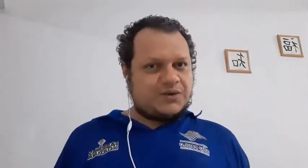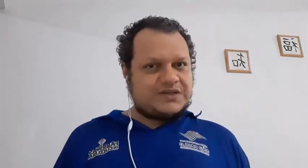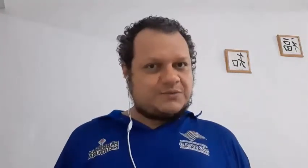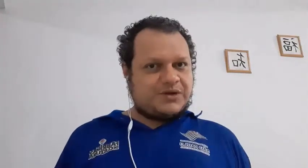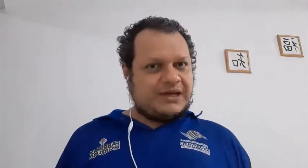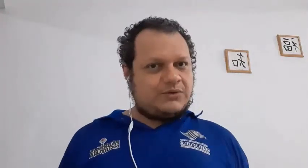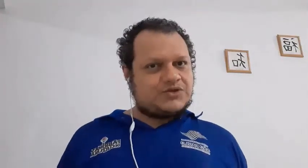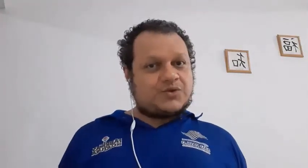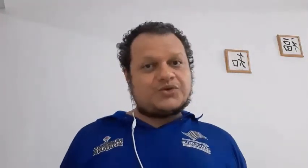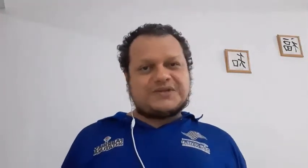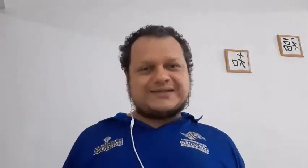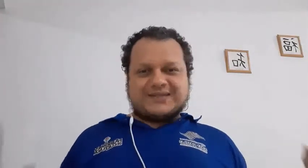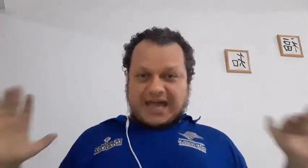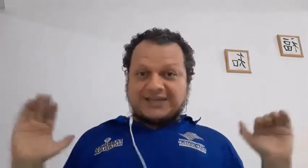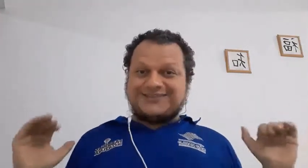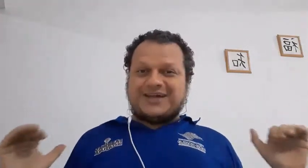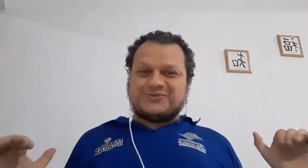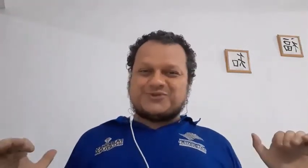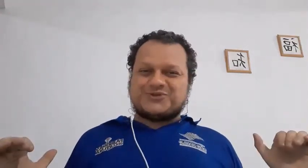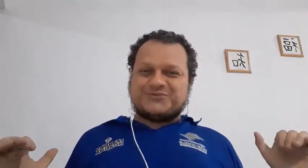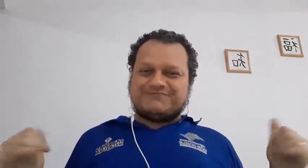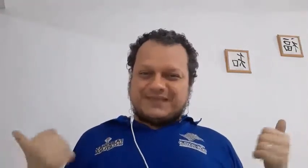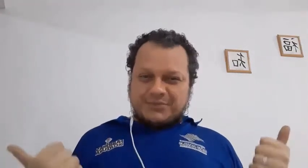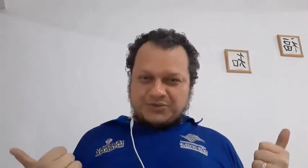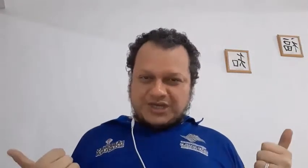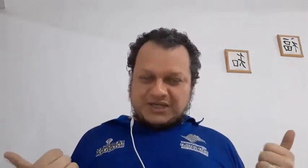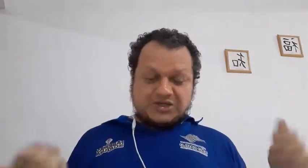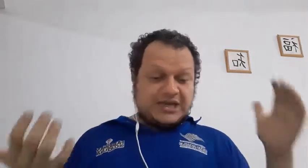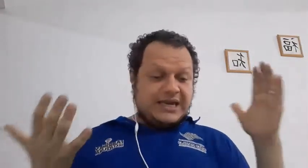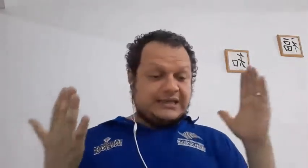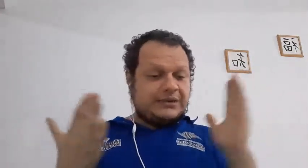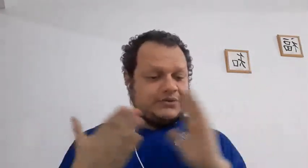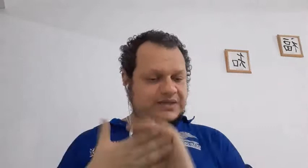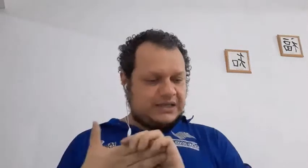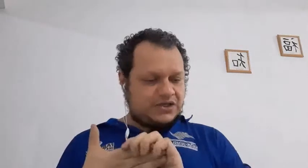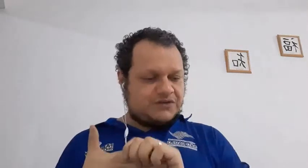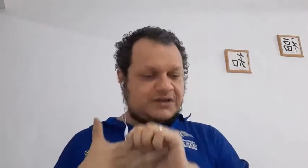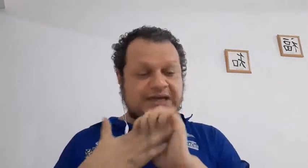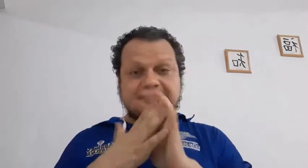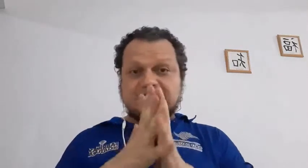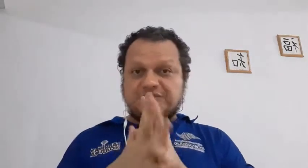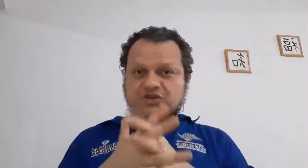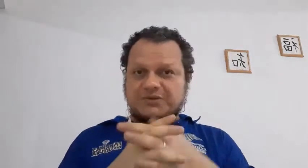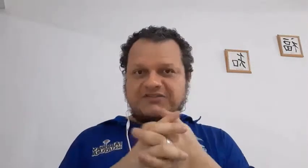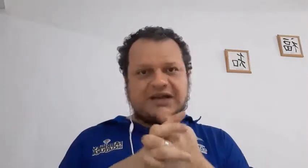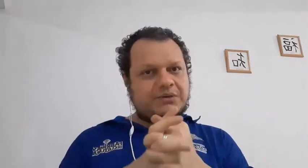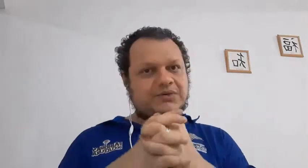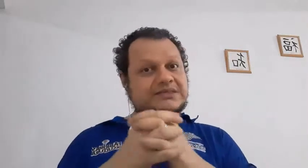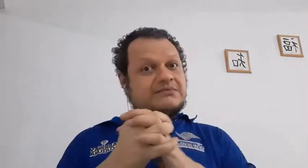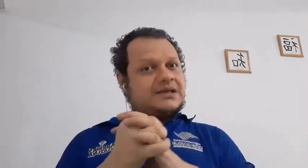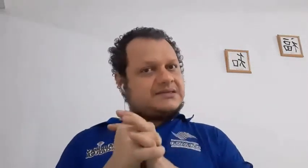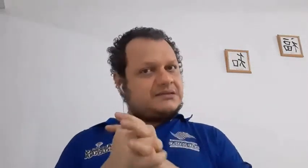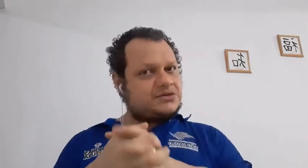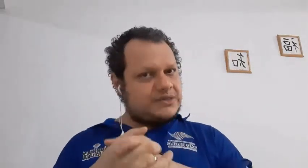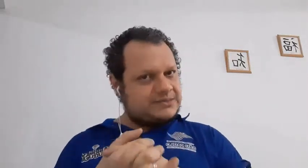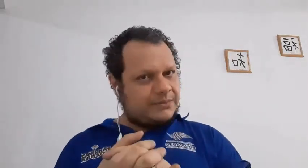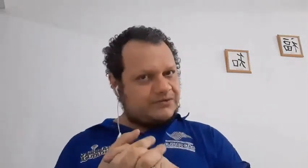coisas, porque o nosso curso é assim, é intenso. Tá bom, gente? Então é o seguinte, vim aqui nesse vídeo para falar uma coisa interessantíssima para vocês,